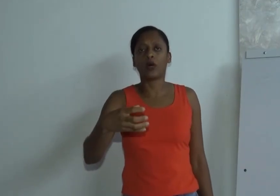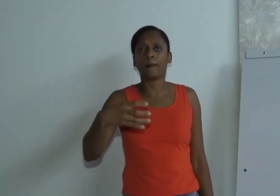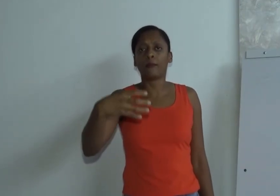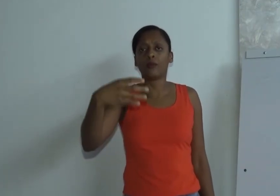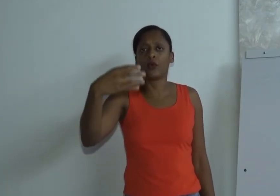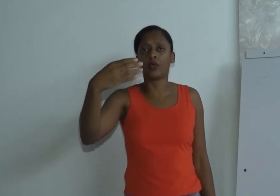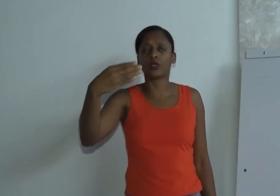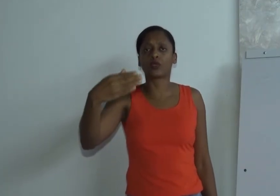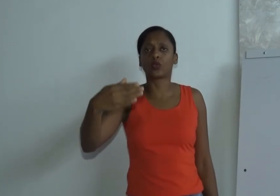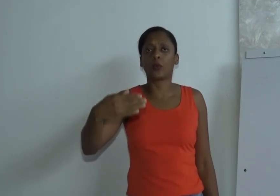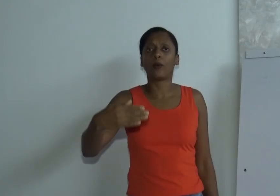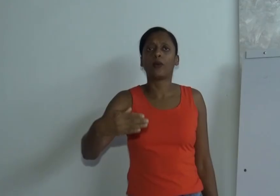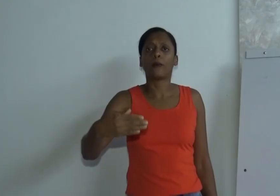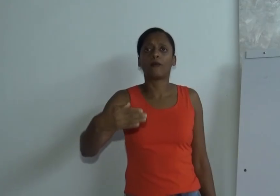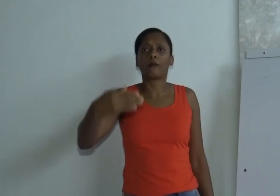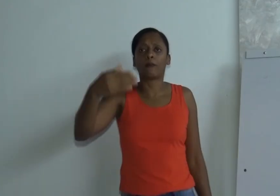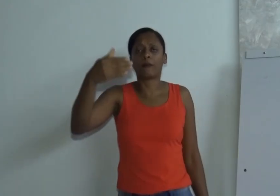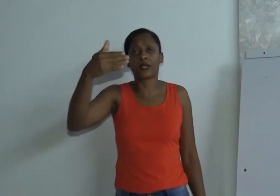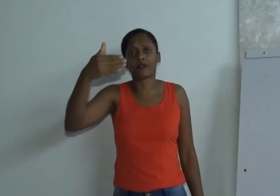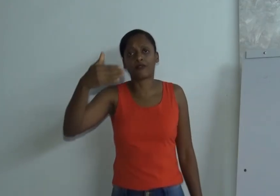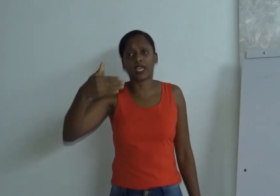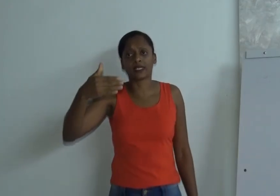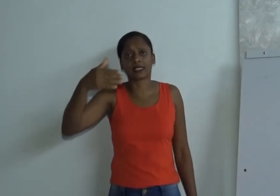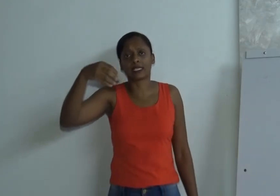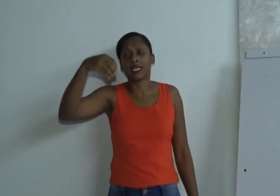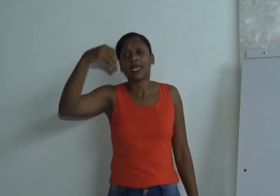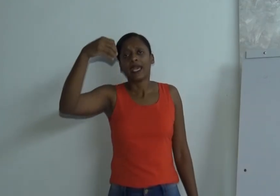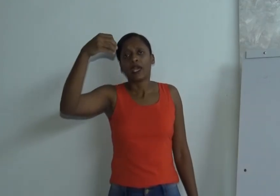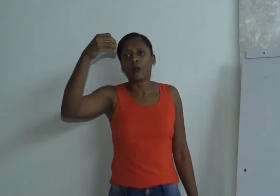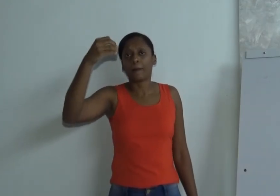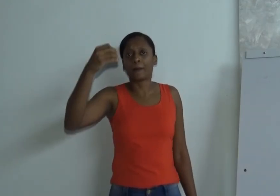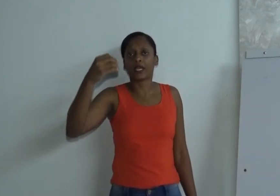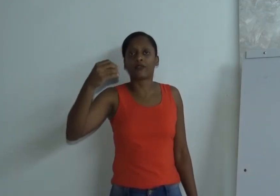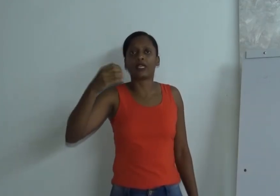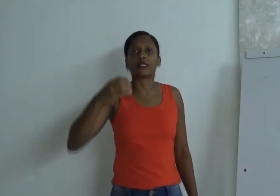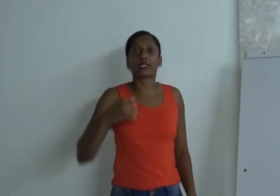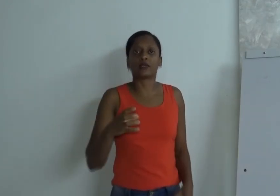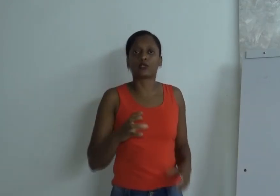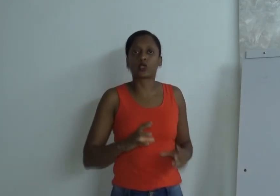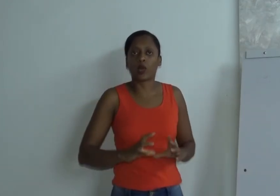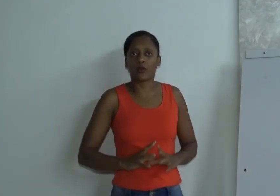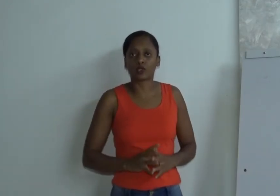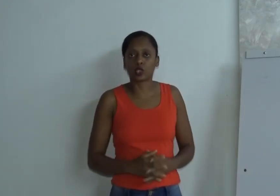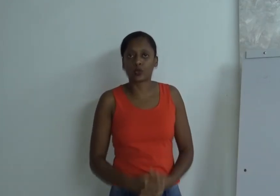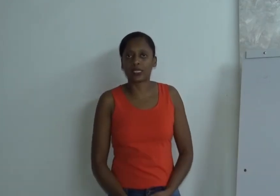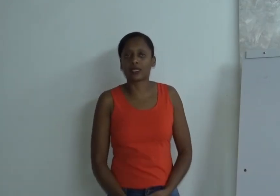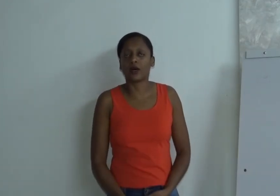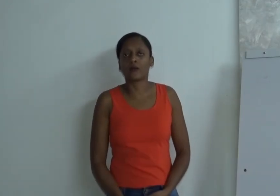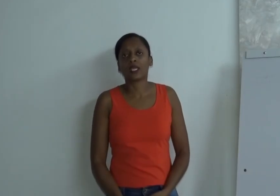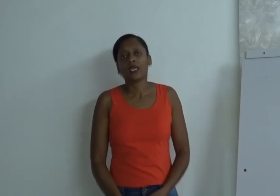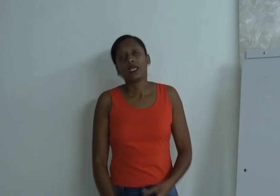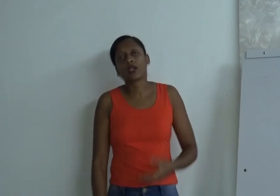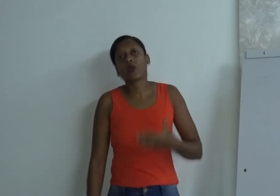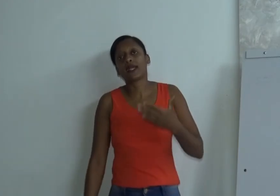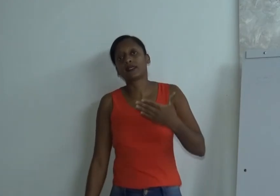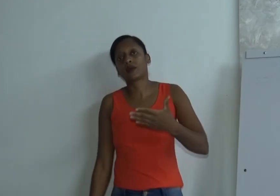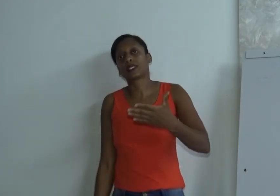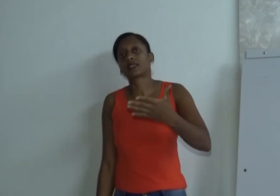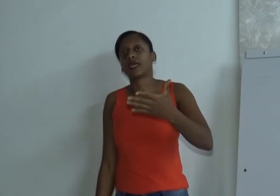boa, muito perfeita, assim, é uma perfeição na sua constituição. E quais são as